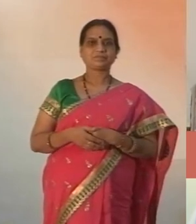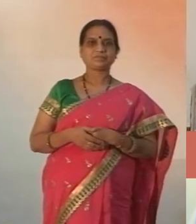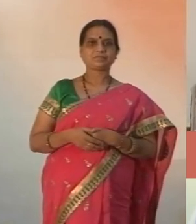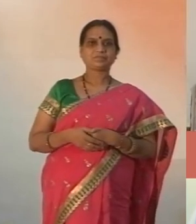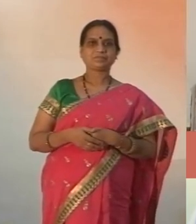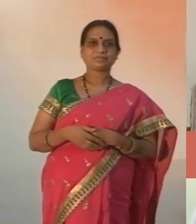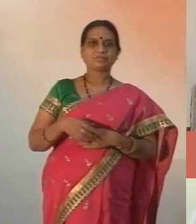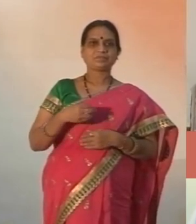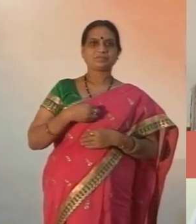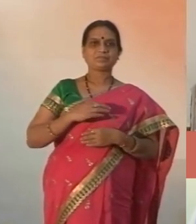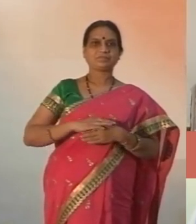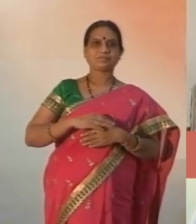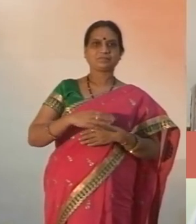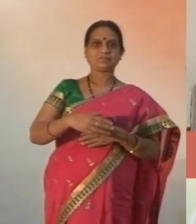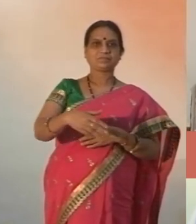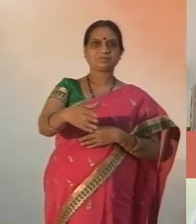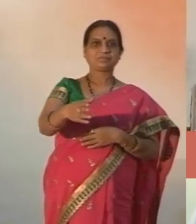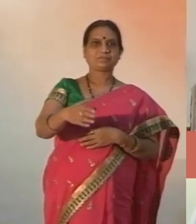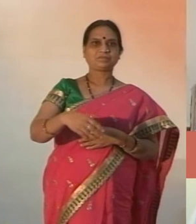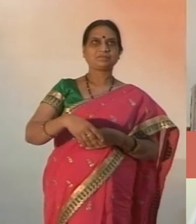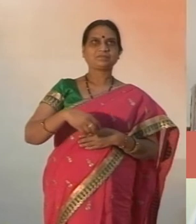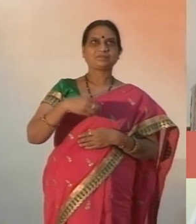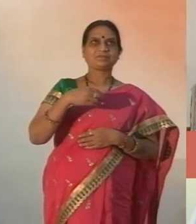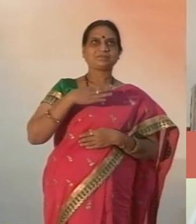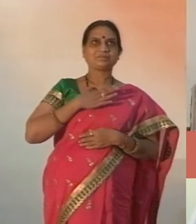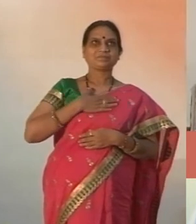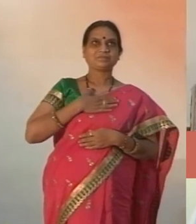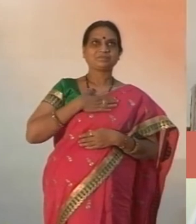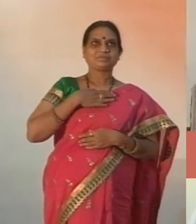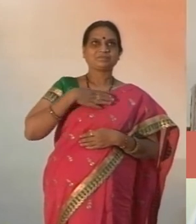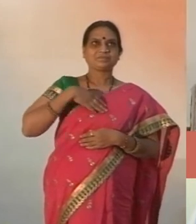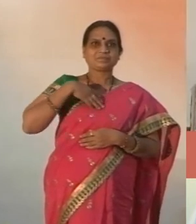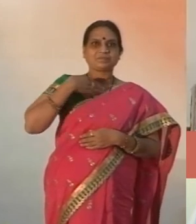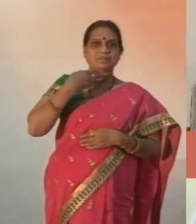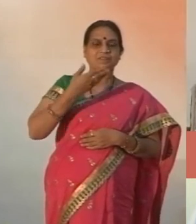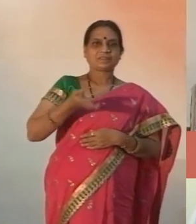मेरे जीवन से, मेरे मन से